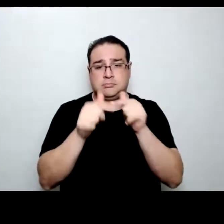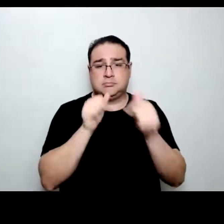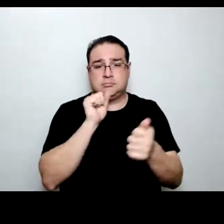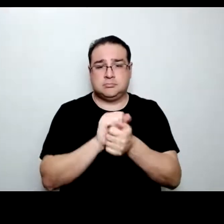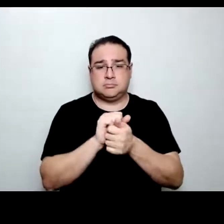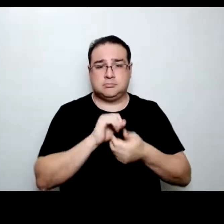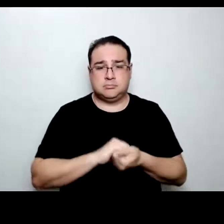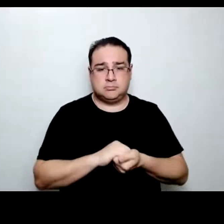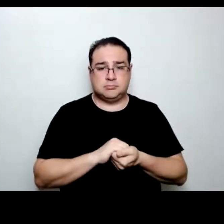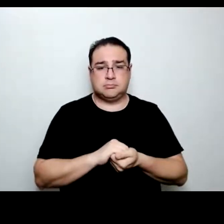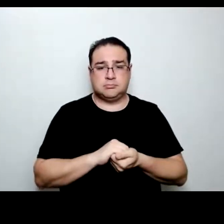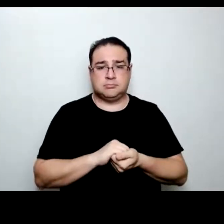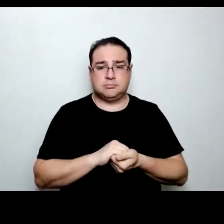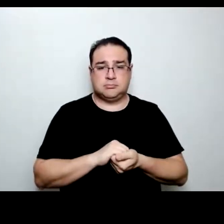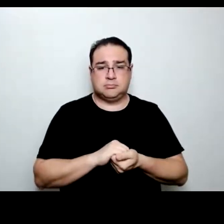com